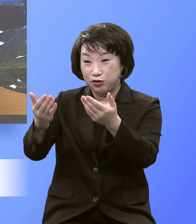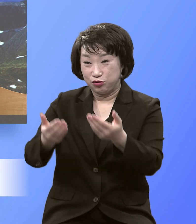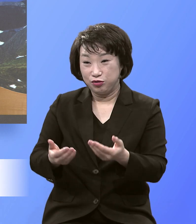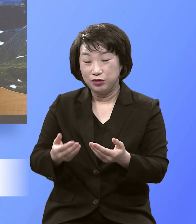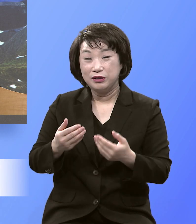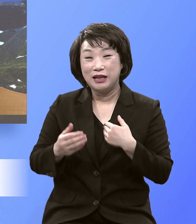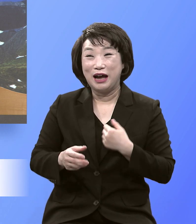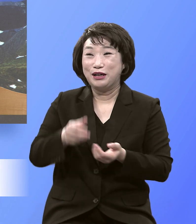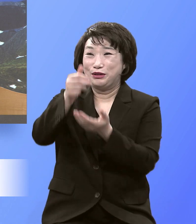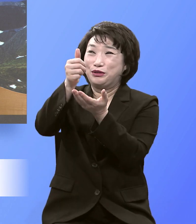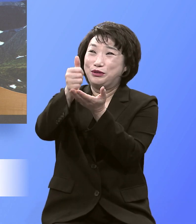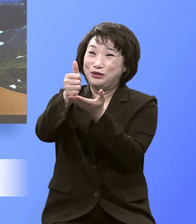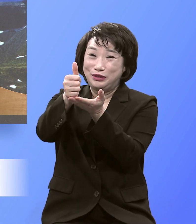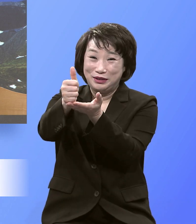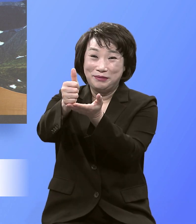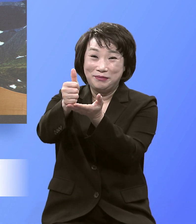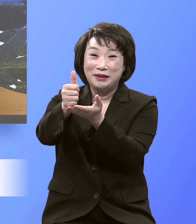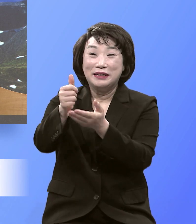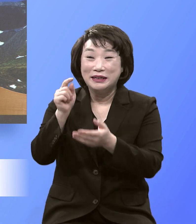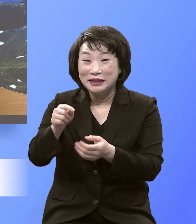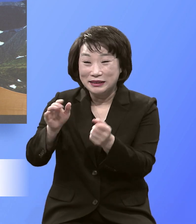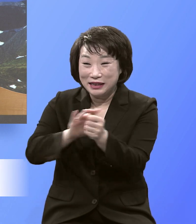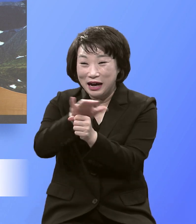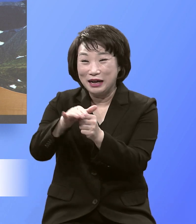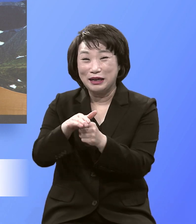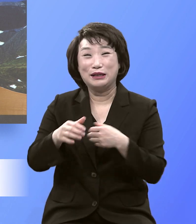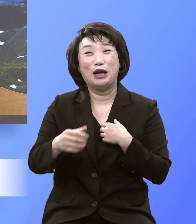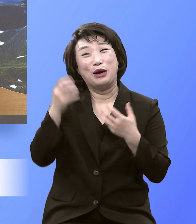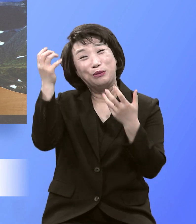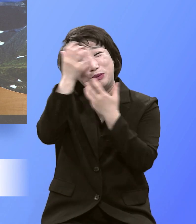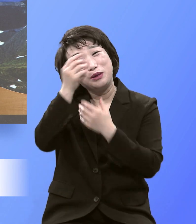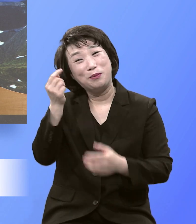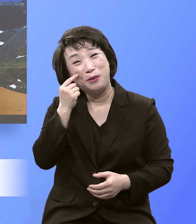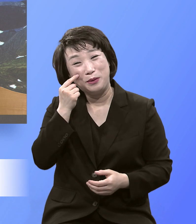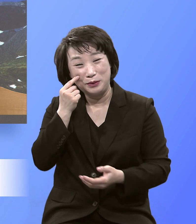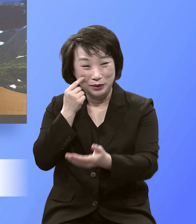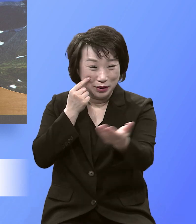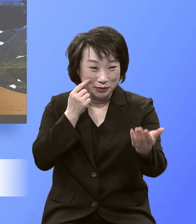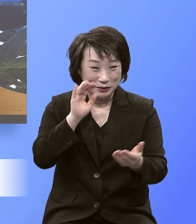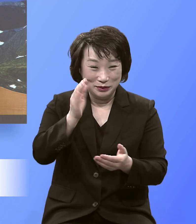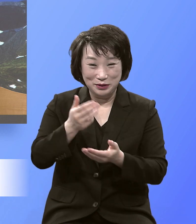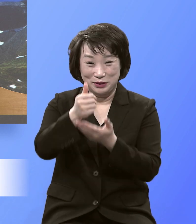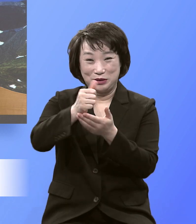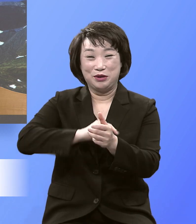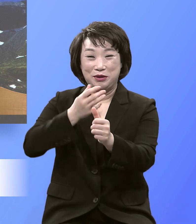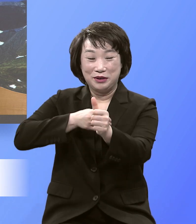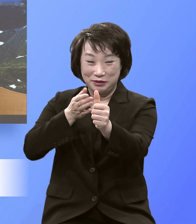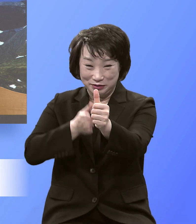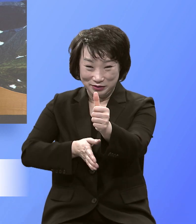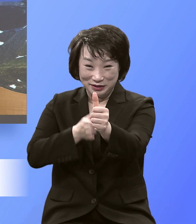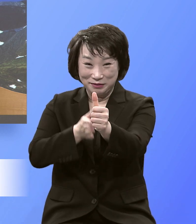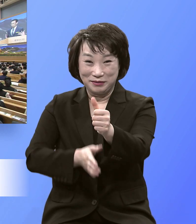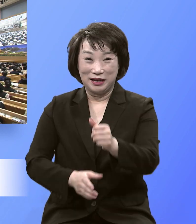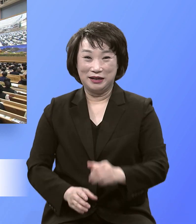하시는 나의 주님, 이 사랑에 한번 미쳐보는 여러분 되기를 주님의 이름으로 축원합니다.